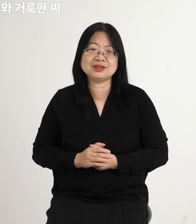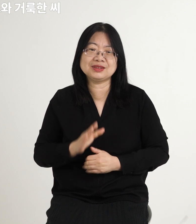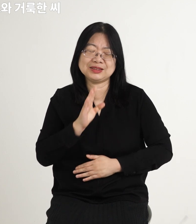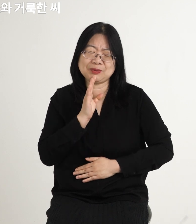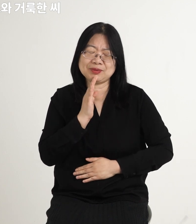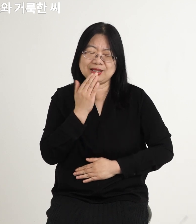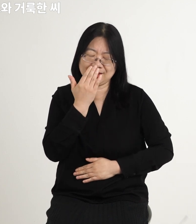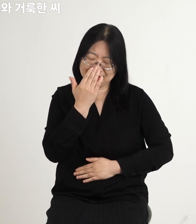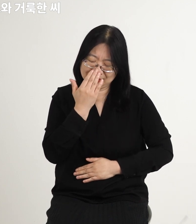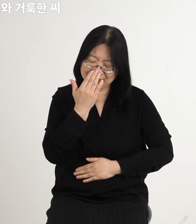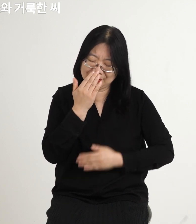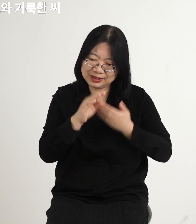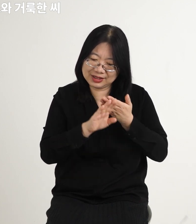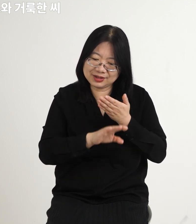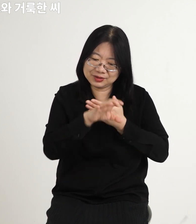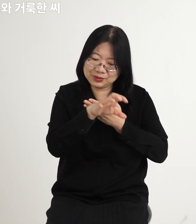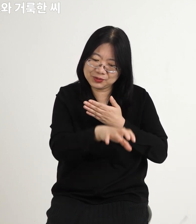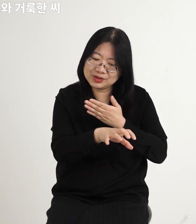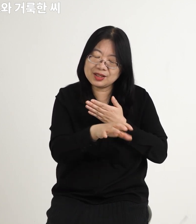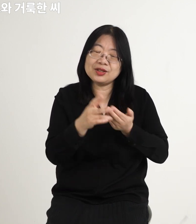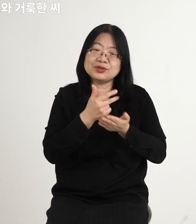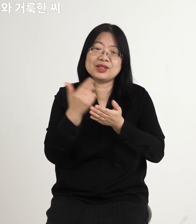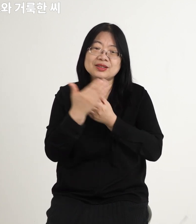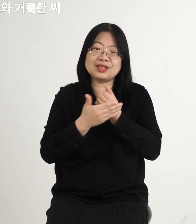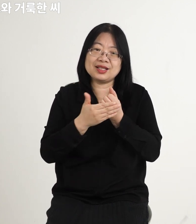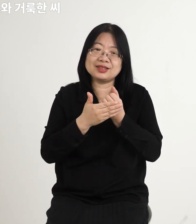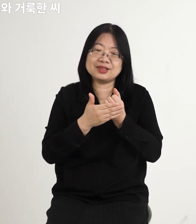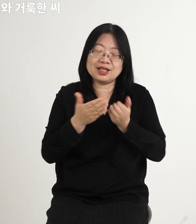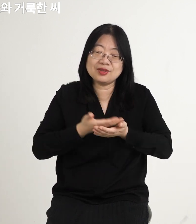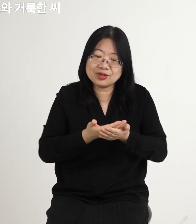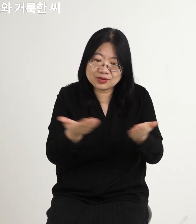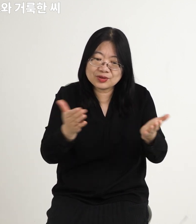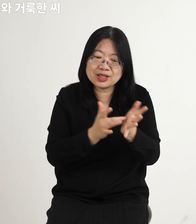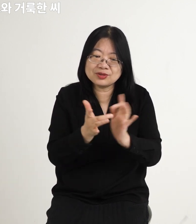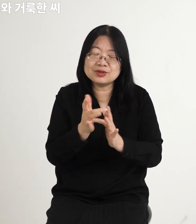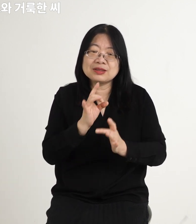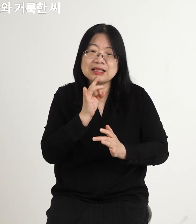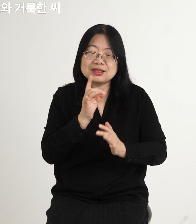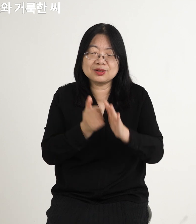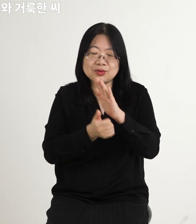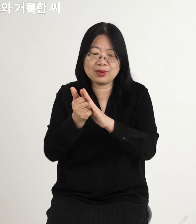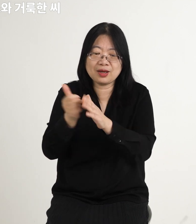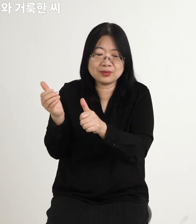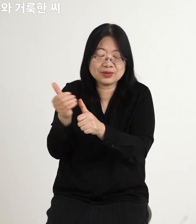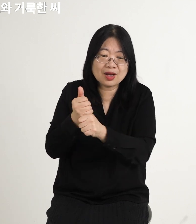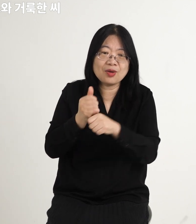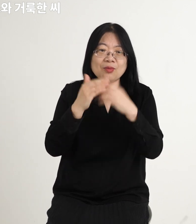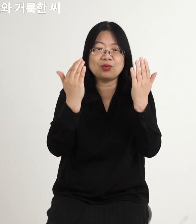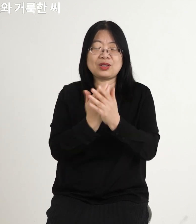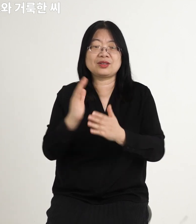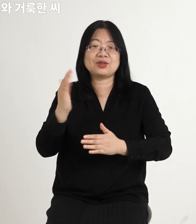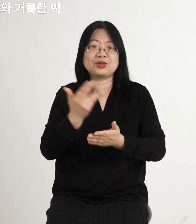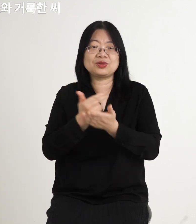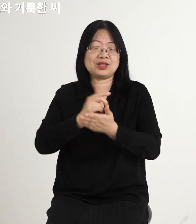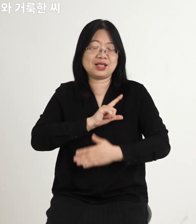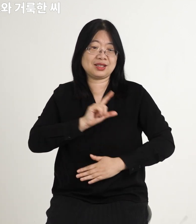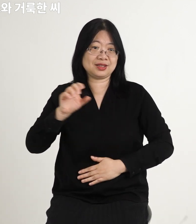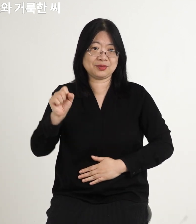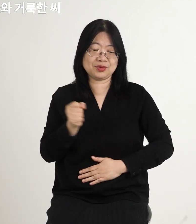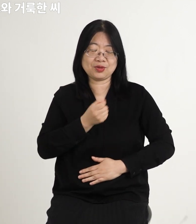것으로 주의 은혜를 흘려보내고 예수만이 소망을 붙잡는 모두가 될 수 있기를 주님의